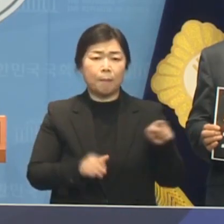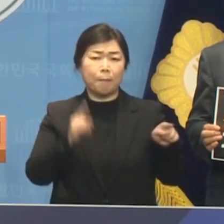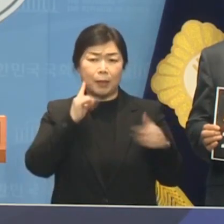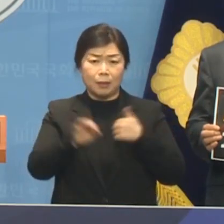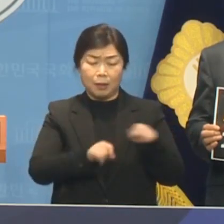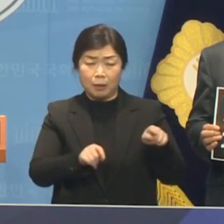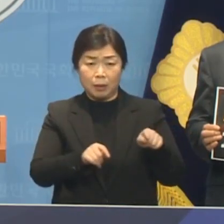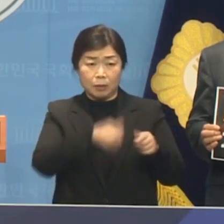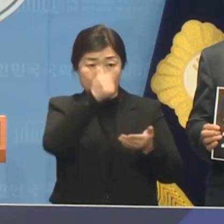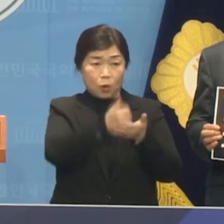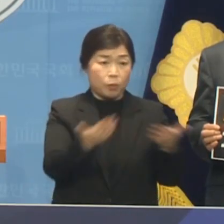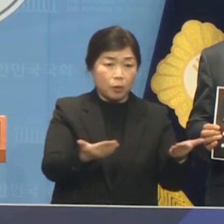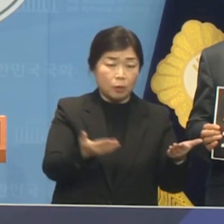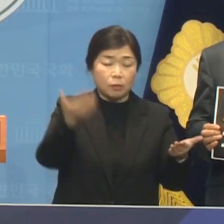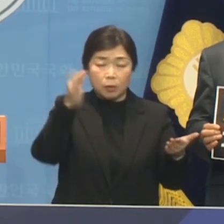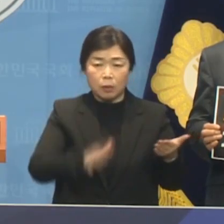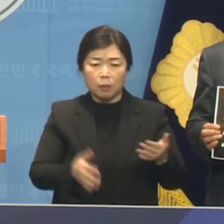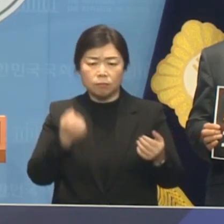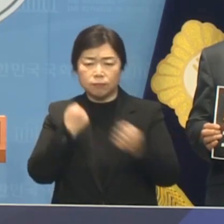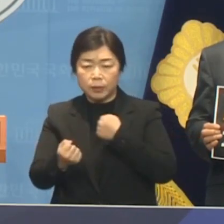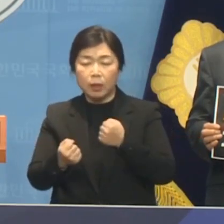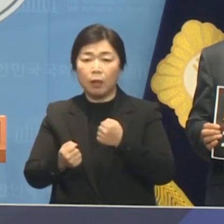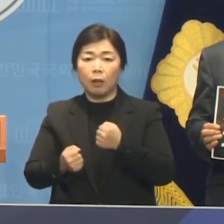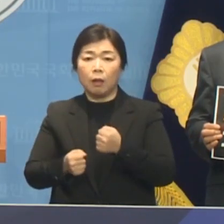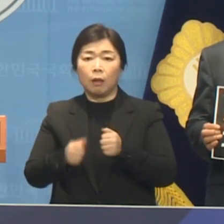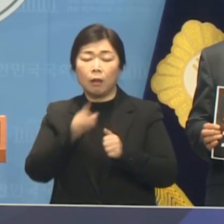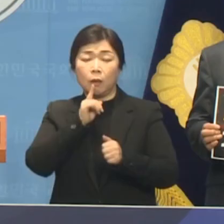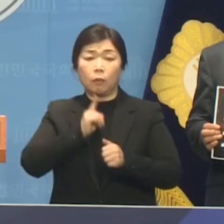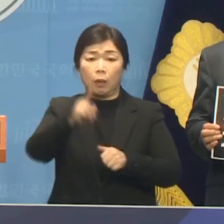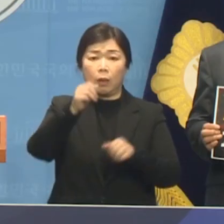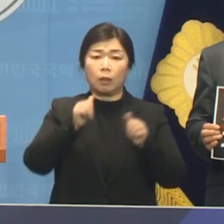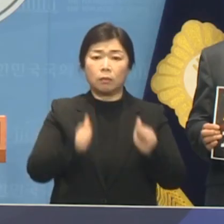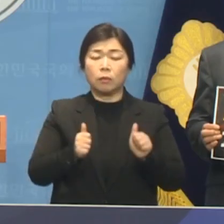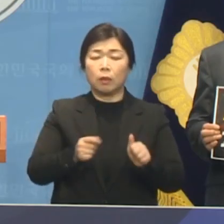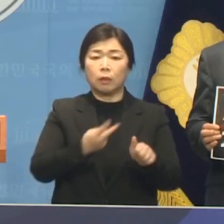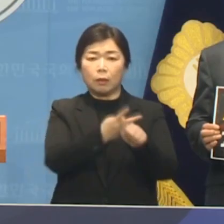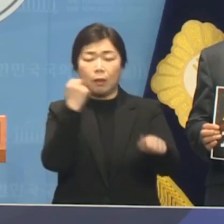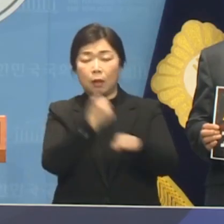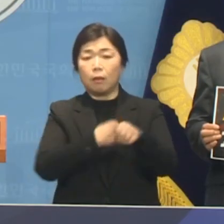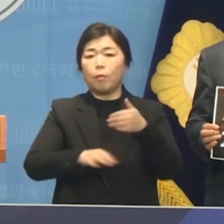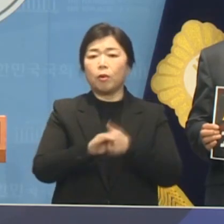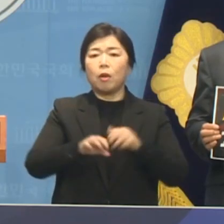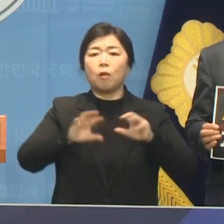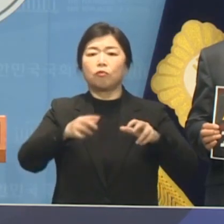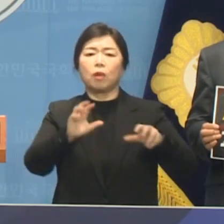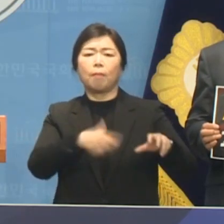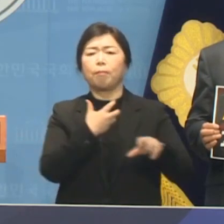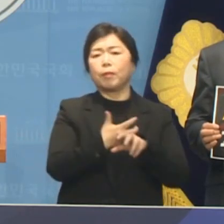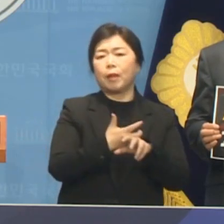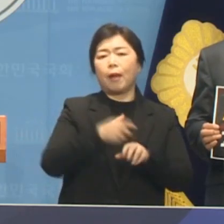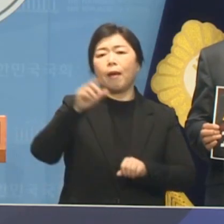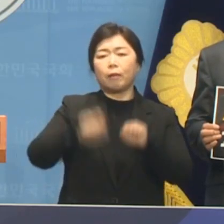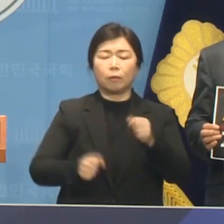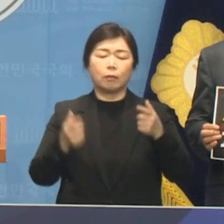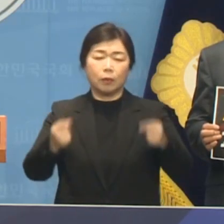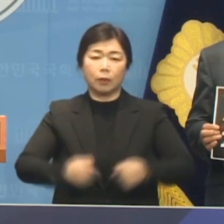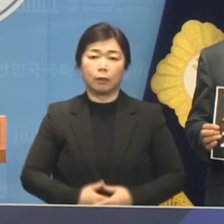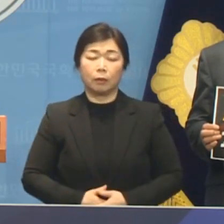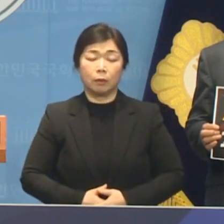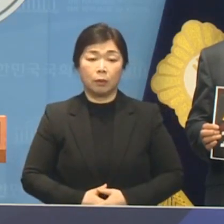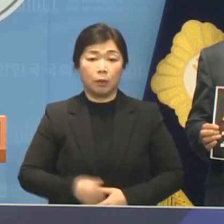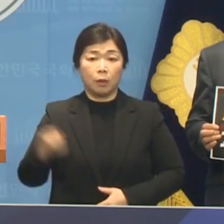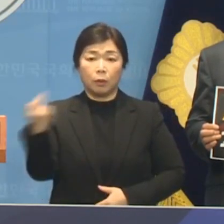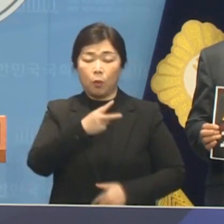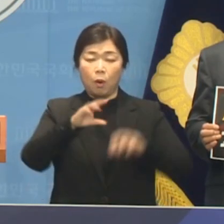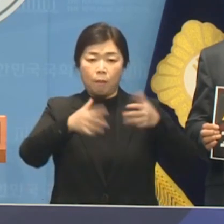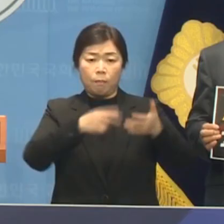형법 제87조에 준하는 국가 전복 행위로 간주될 수 있습니다. 헌법을 유린하는 순간